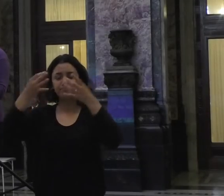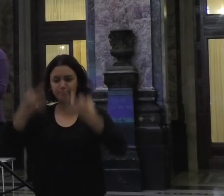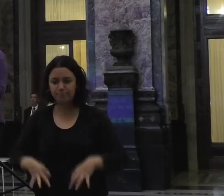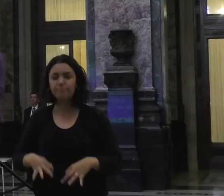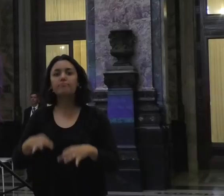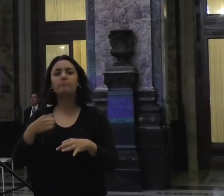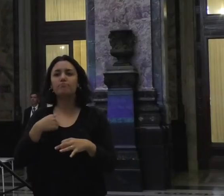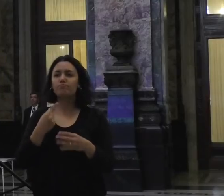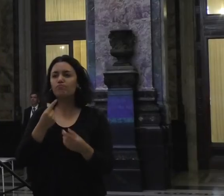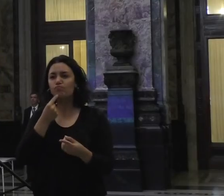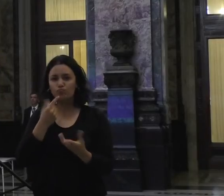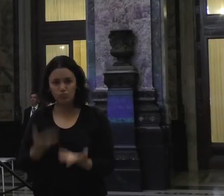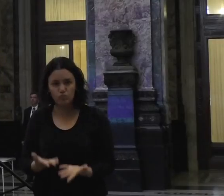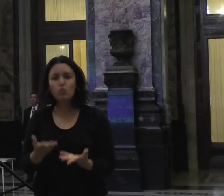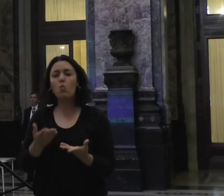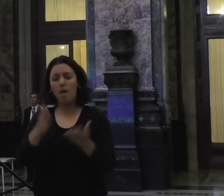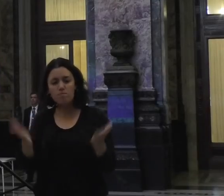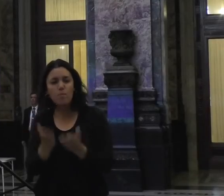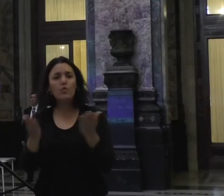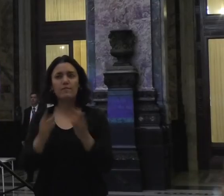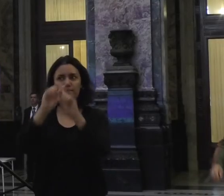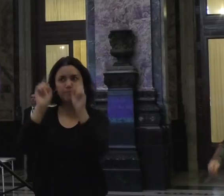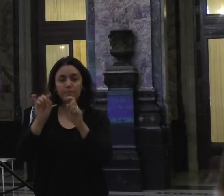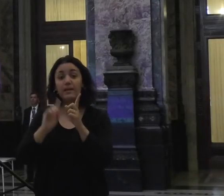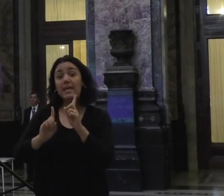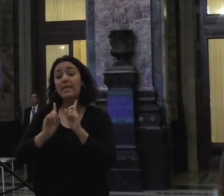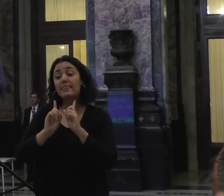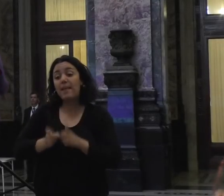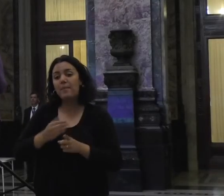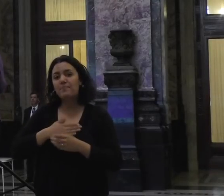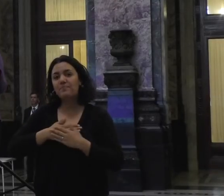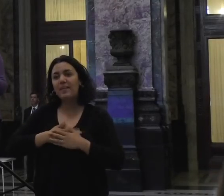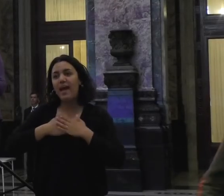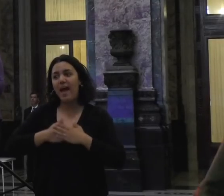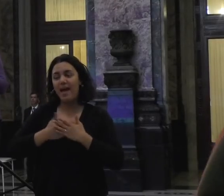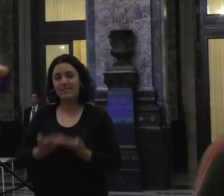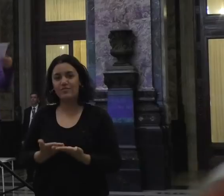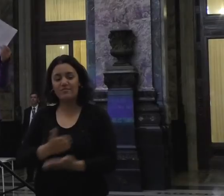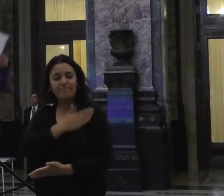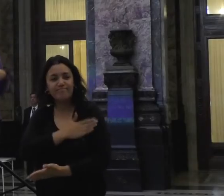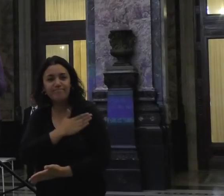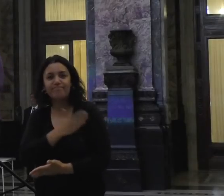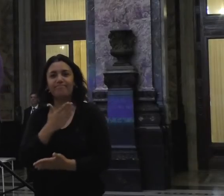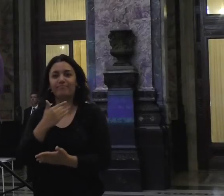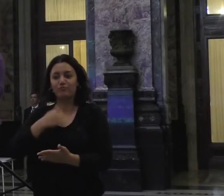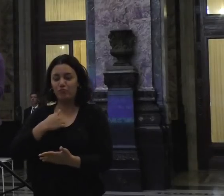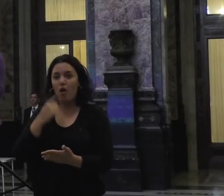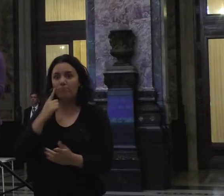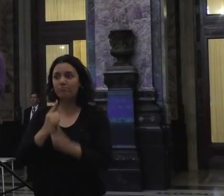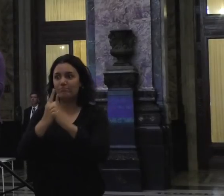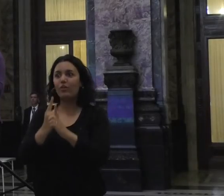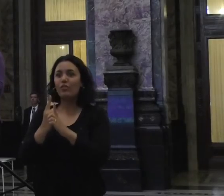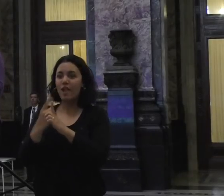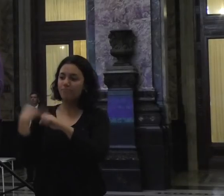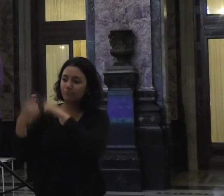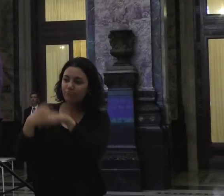otro lado, es una de las personas más cálidas con las que me he encontrado en mi tránsito por la